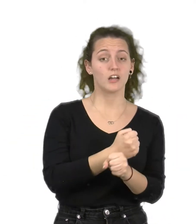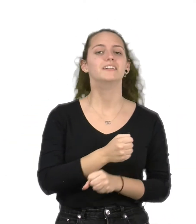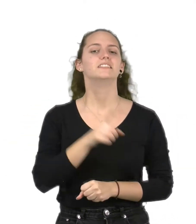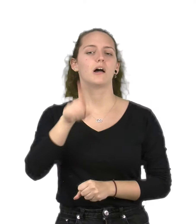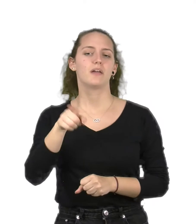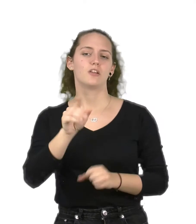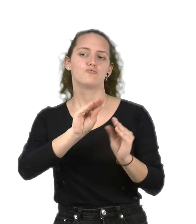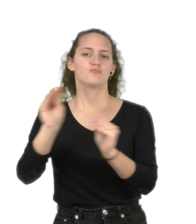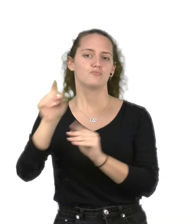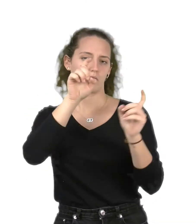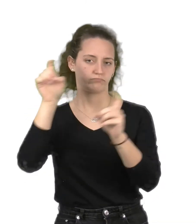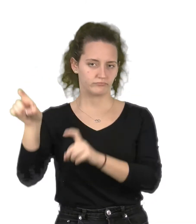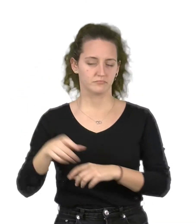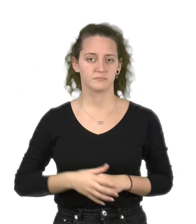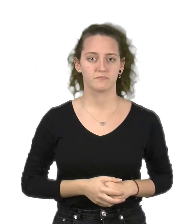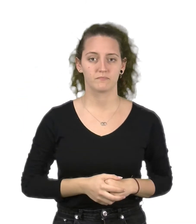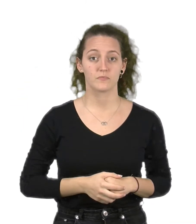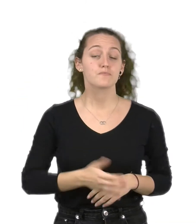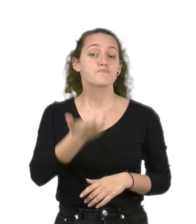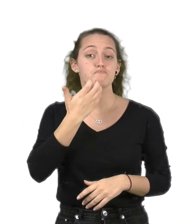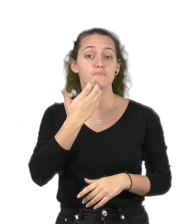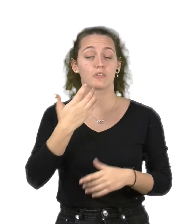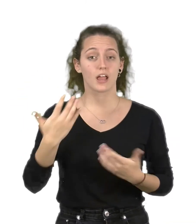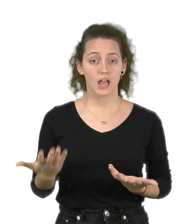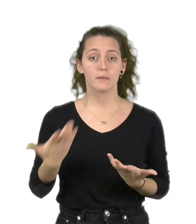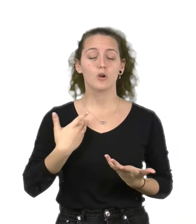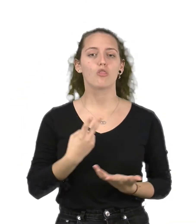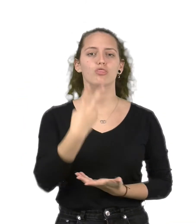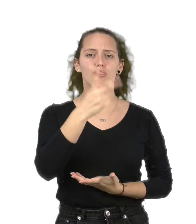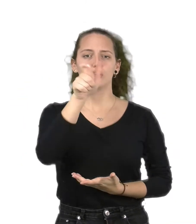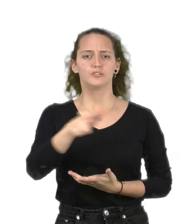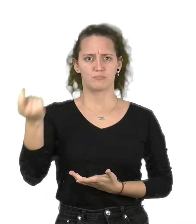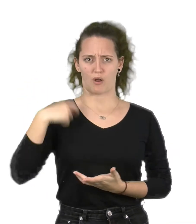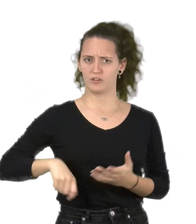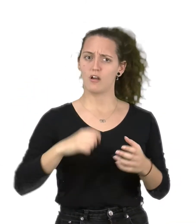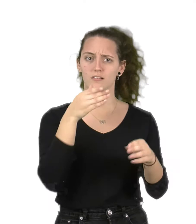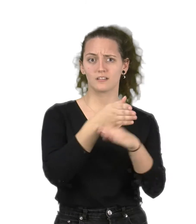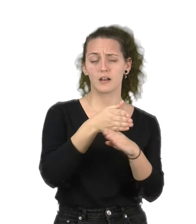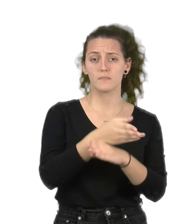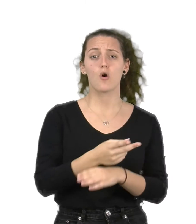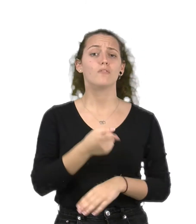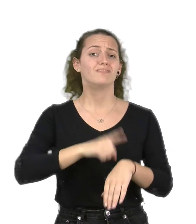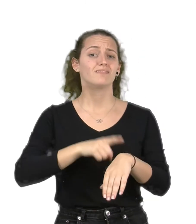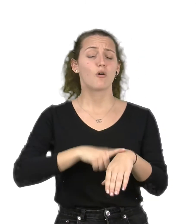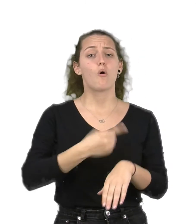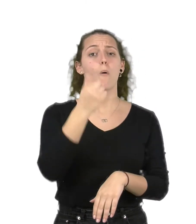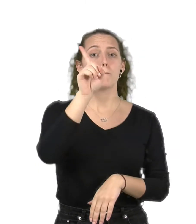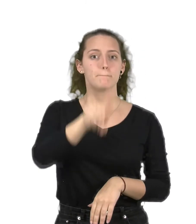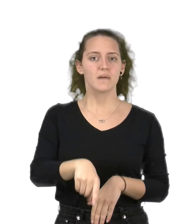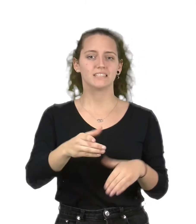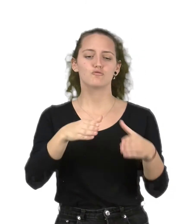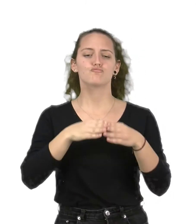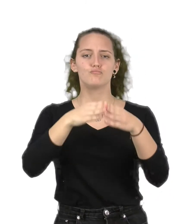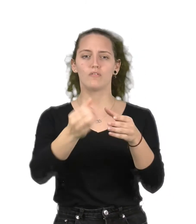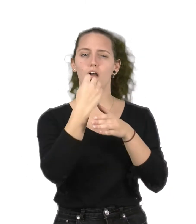su cualificación. Así, por ejemplo, 2 maestros carpinteros tardaban 1 mes en